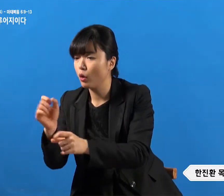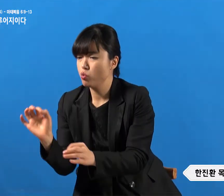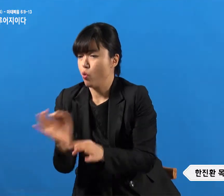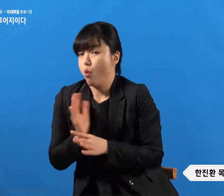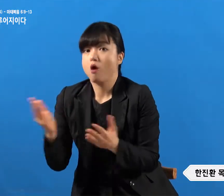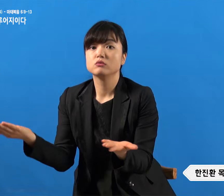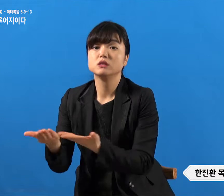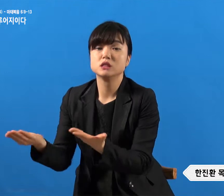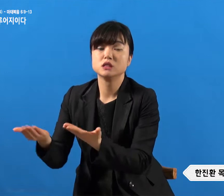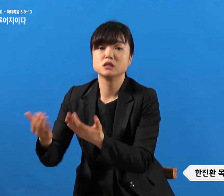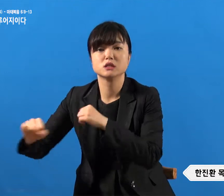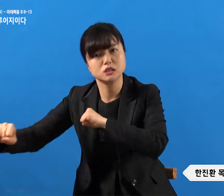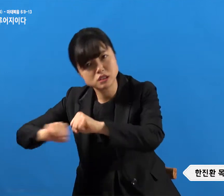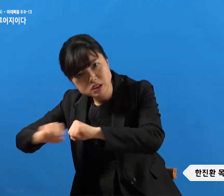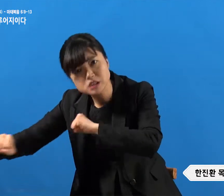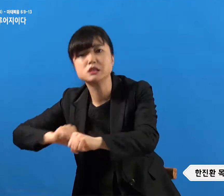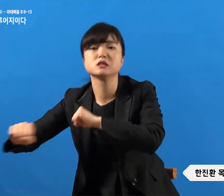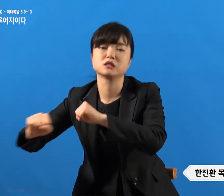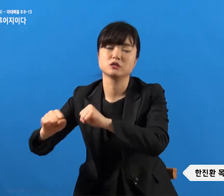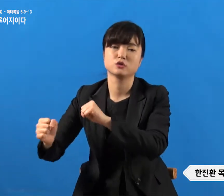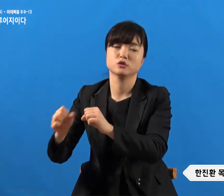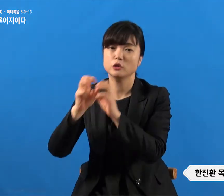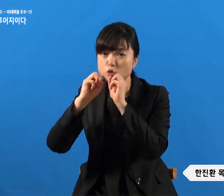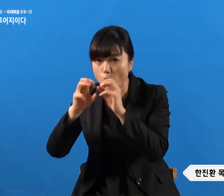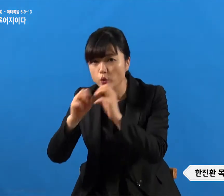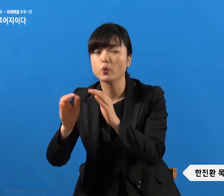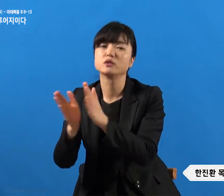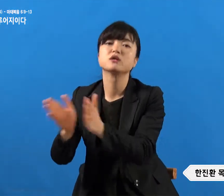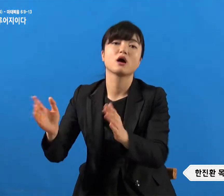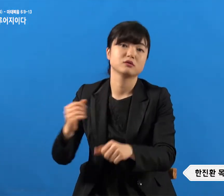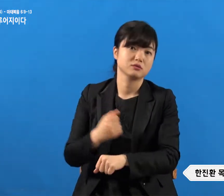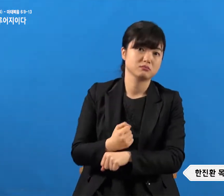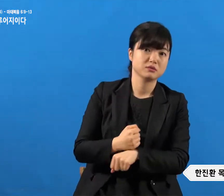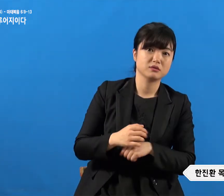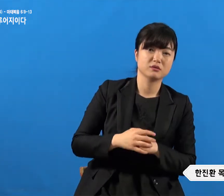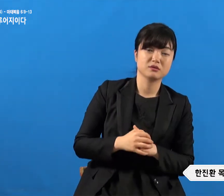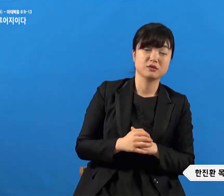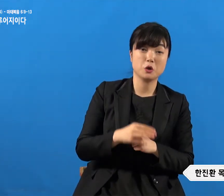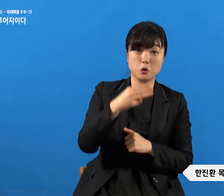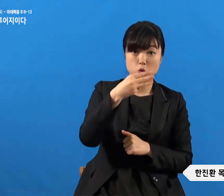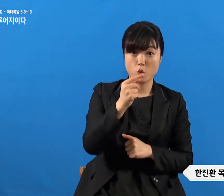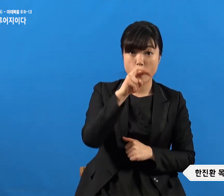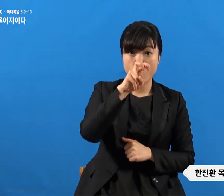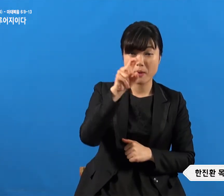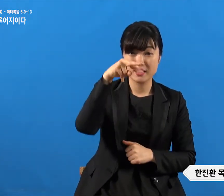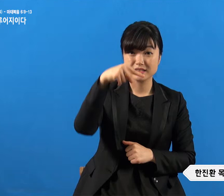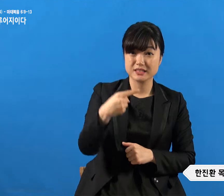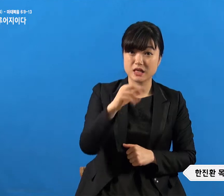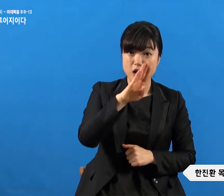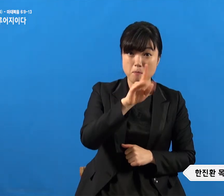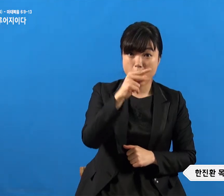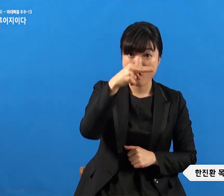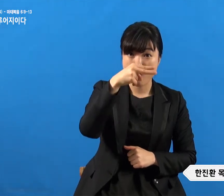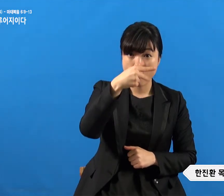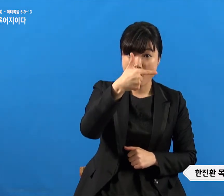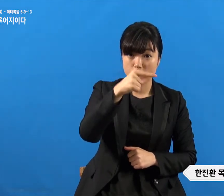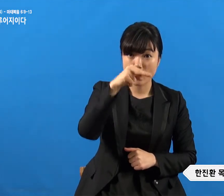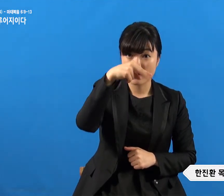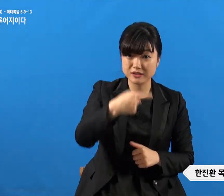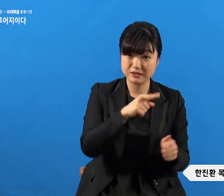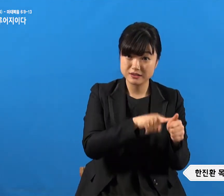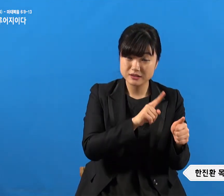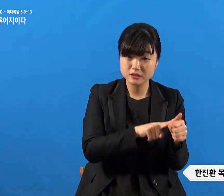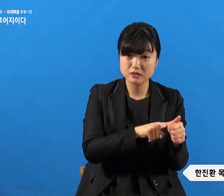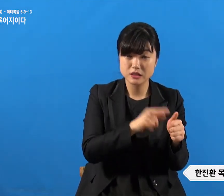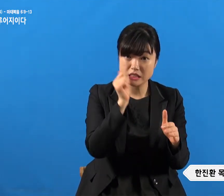풍성하고 놀랍게 하나님은 선교의 꽃을 피우신 것입니다. 토마스 버너드는 길을 잃은 것이 아니라